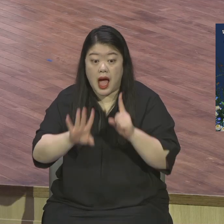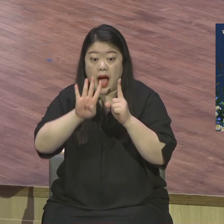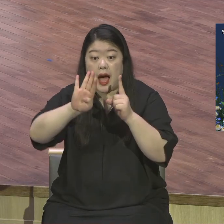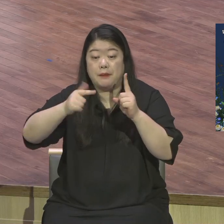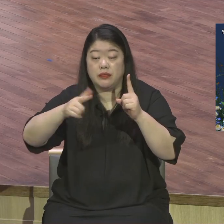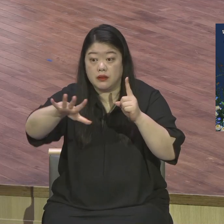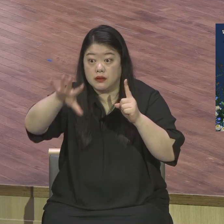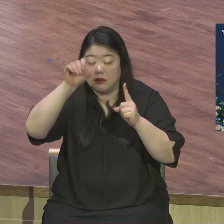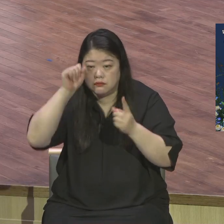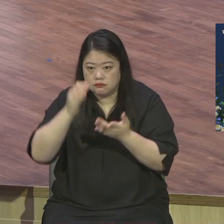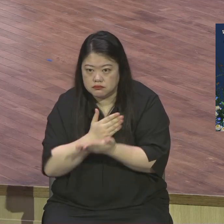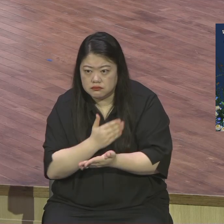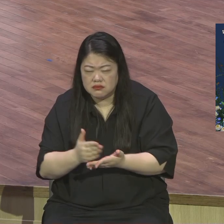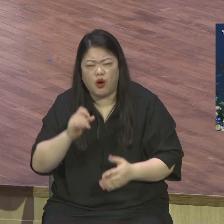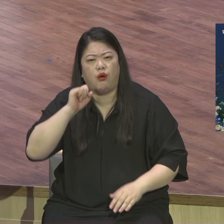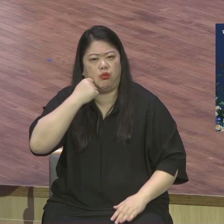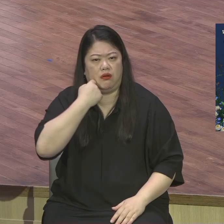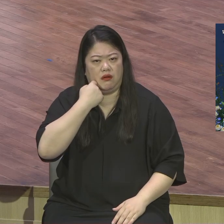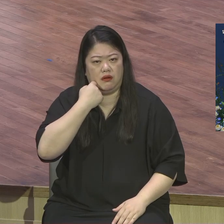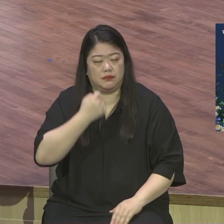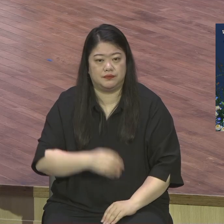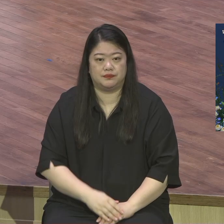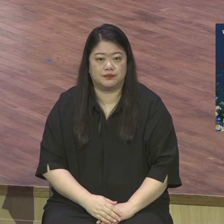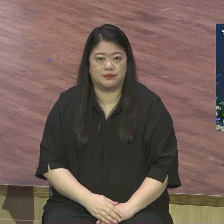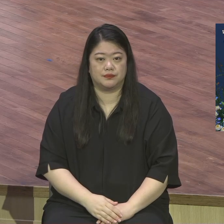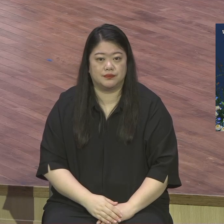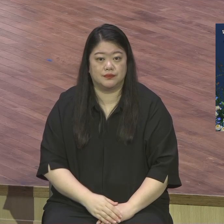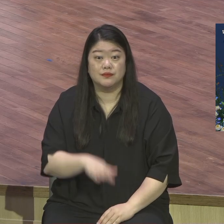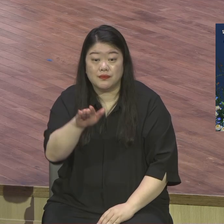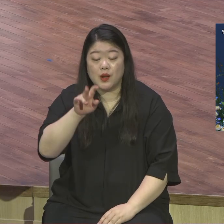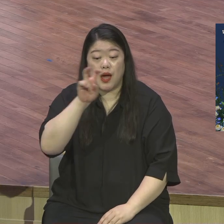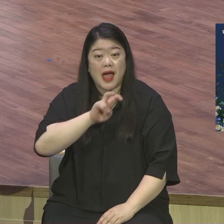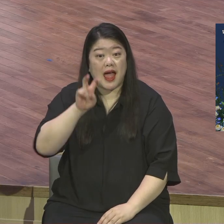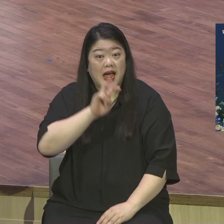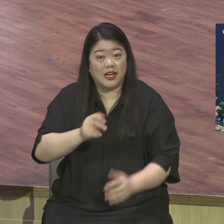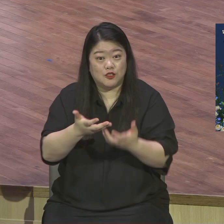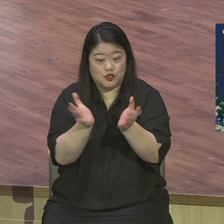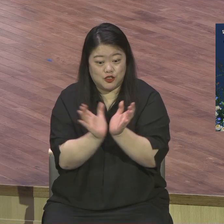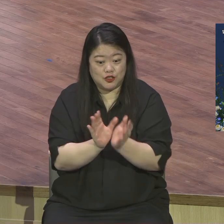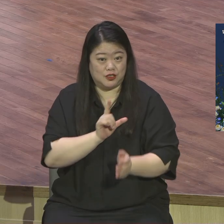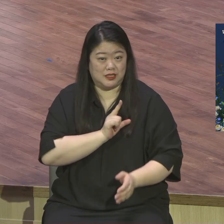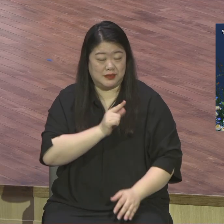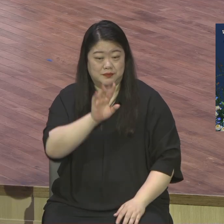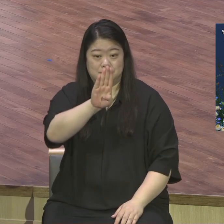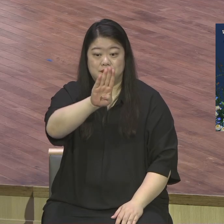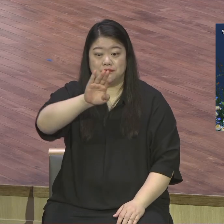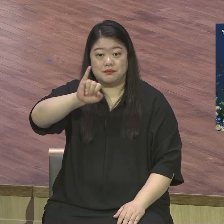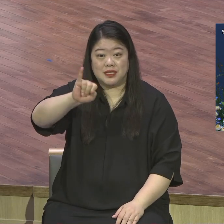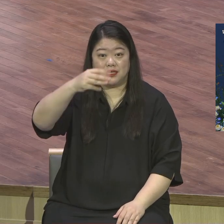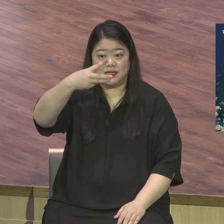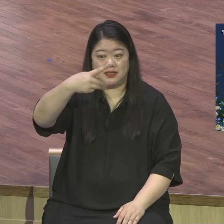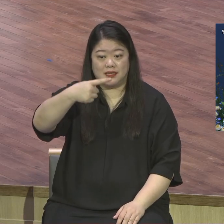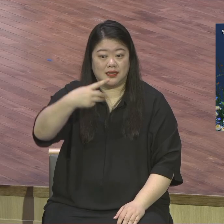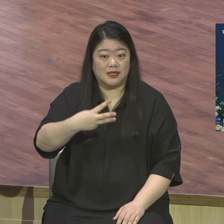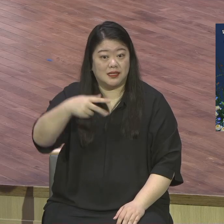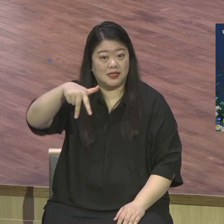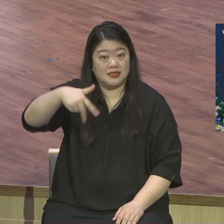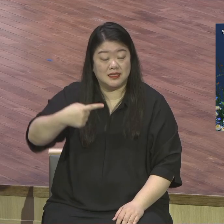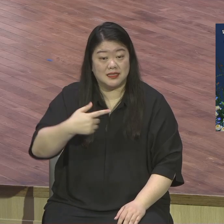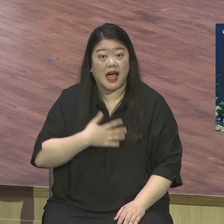영국의 여러분 잘 아시잖아요. 비틀즈 이 밴드 비틀즈